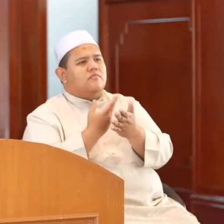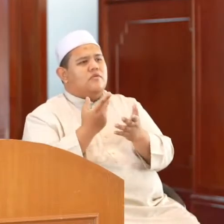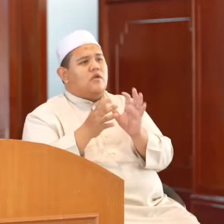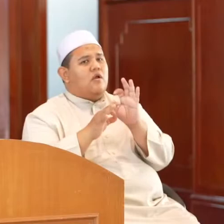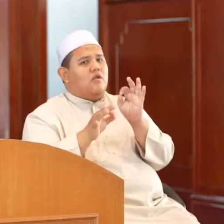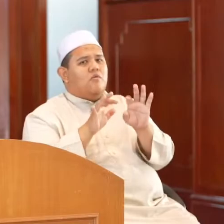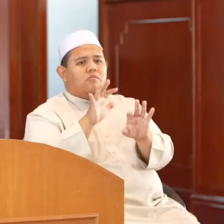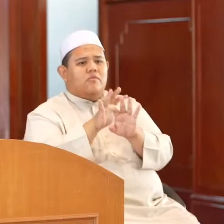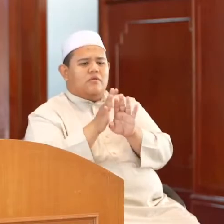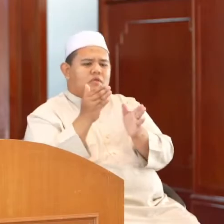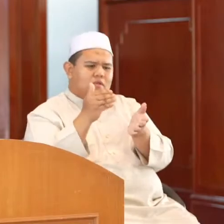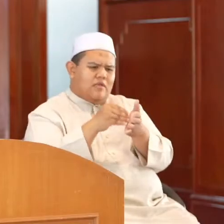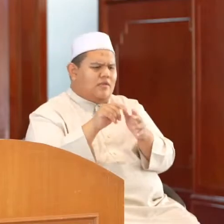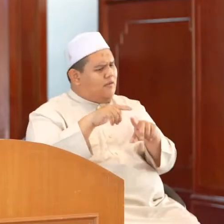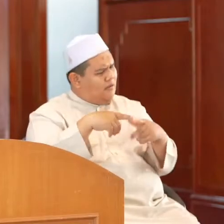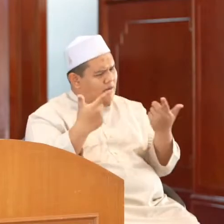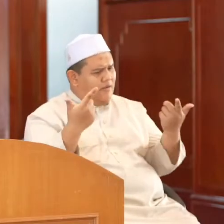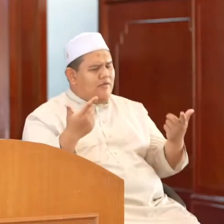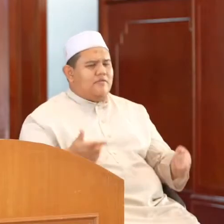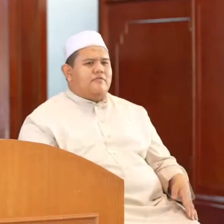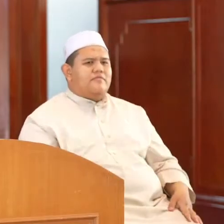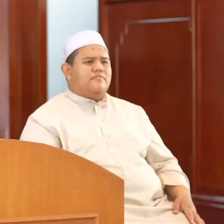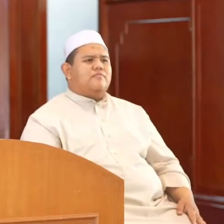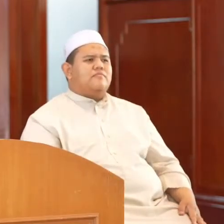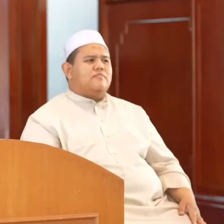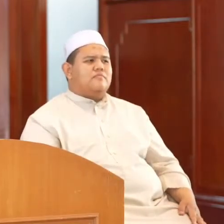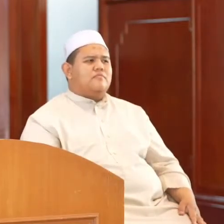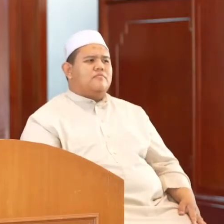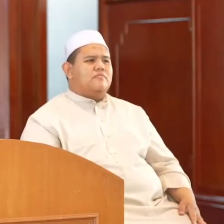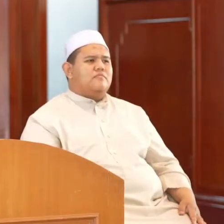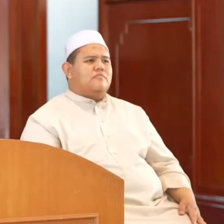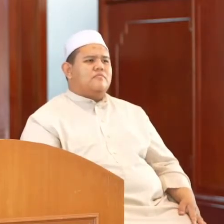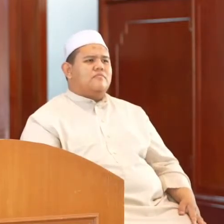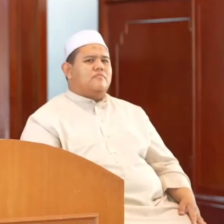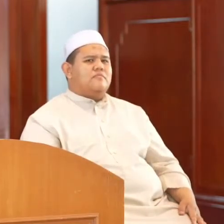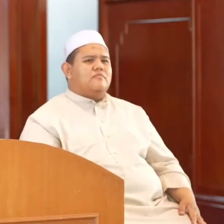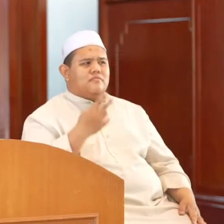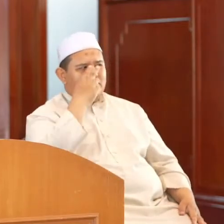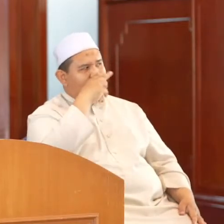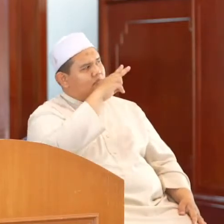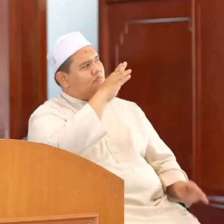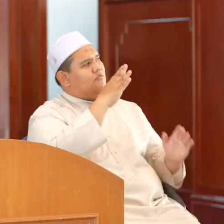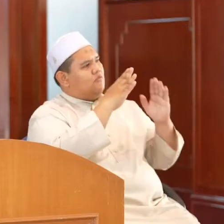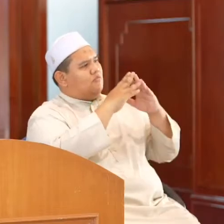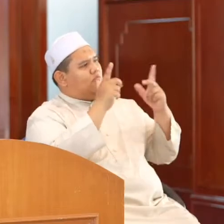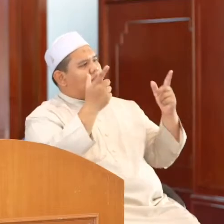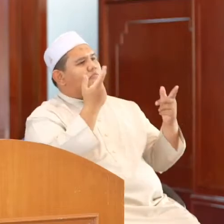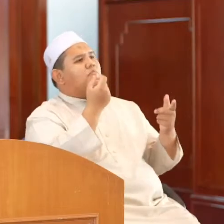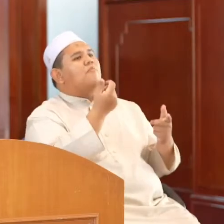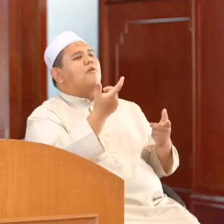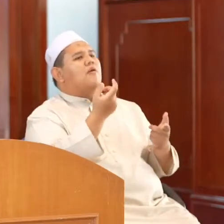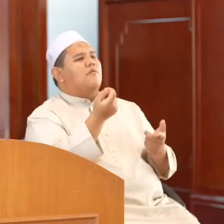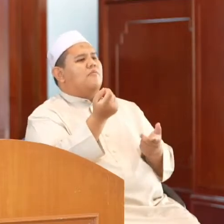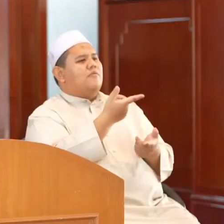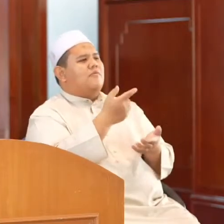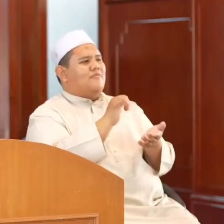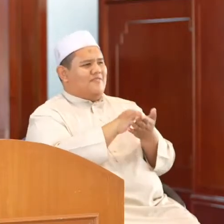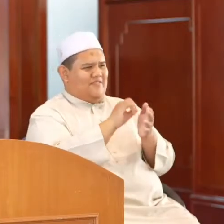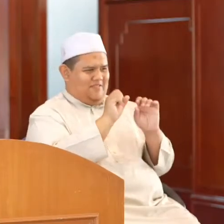banyak lagi, lain pula. Lalu kau berhenti rumah tu, berhenti lalu. Besar rumah ni. Berapa juta rumah ni? Boleh